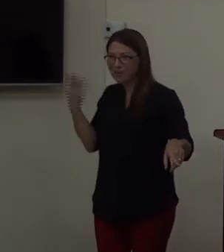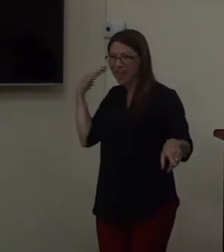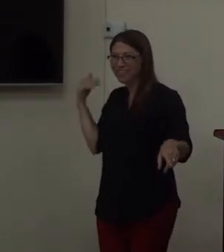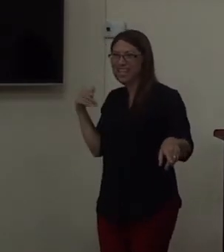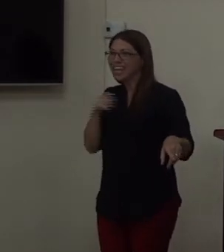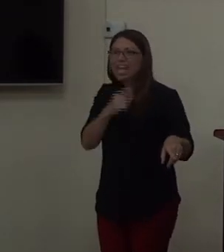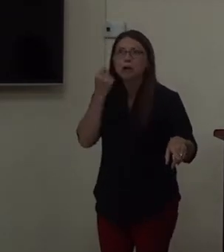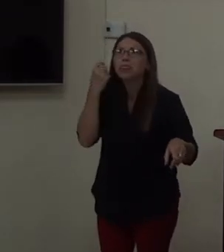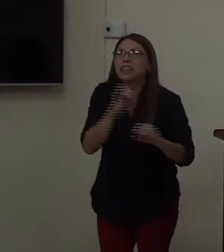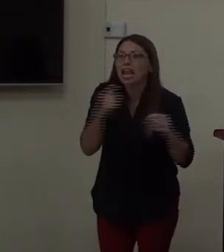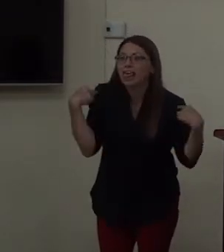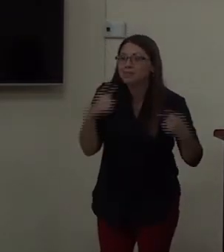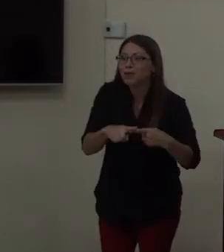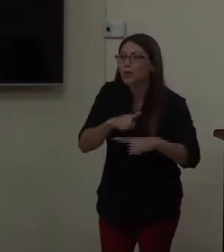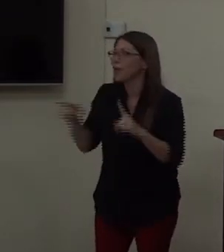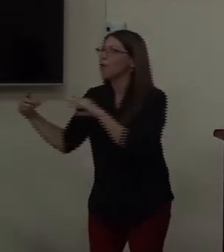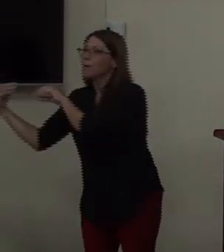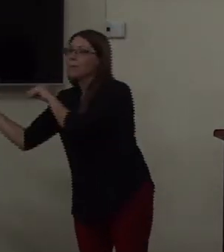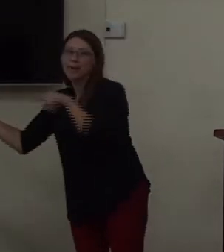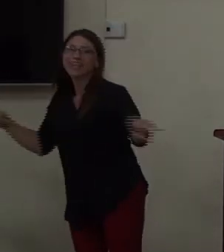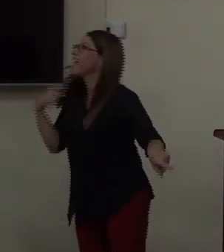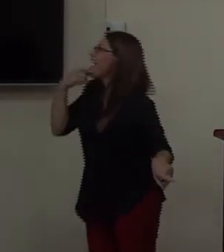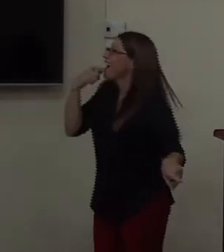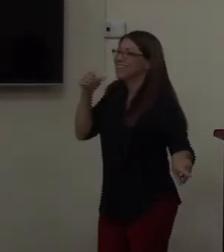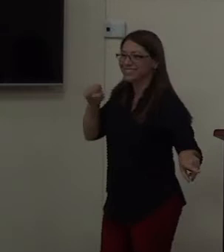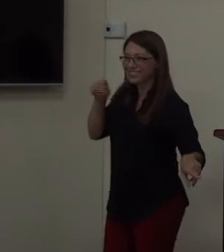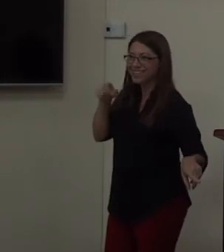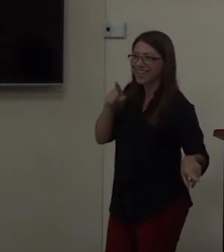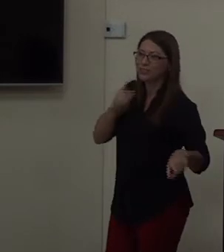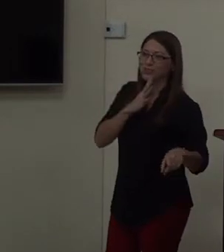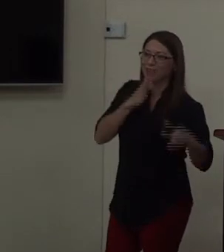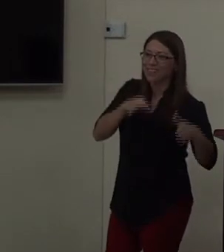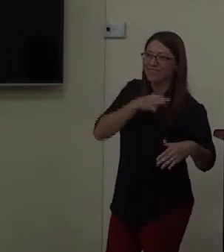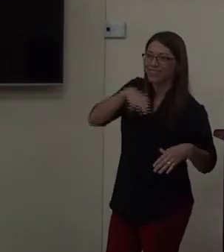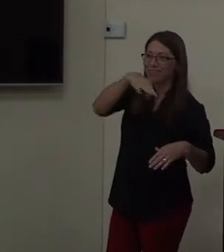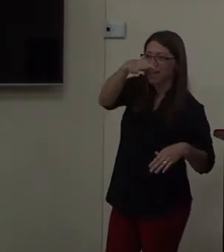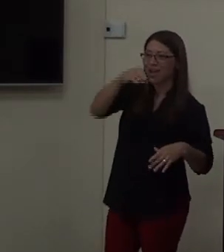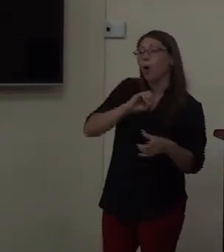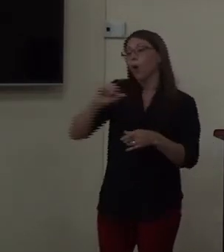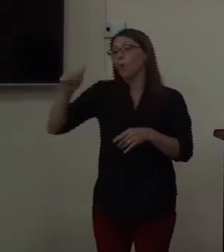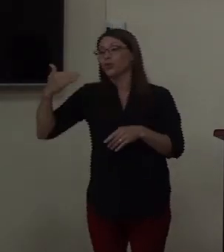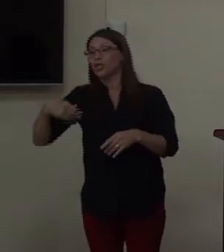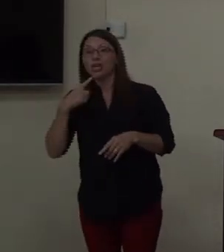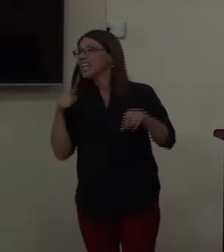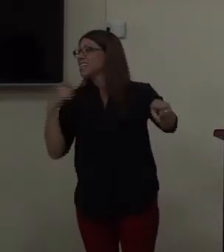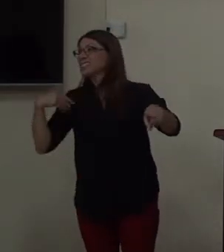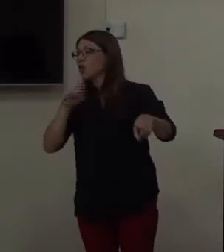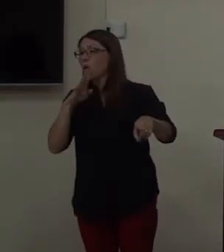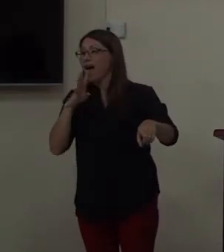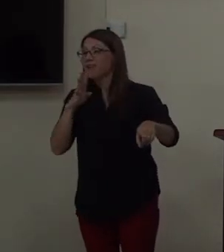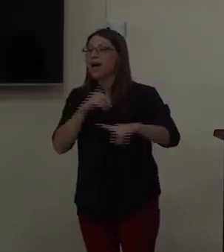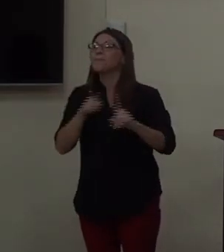y también, ¿verdad? Todo el mundo dice, este señor no habla, ¿verdad? Y resulta ser que sí hablaba, ¿verdad? Pero no lo reconoce,